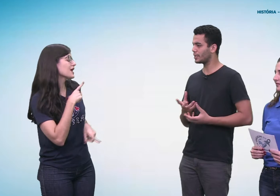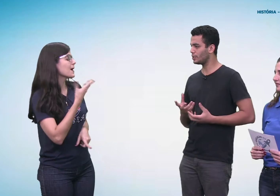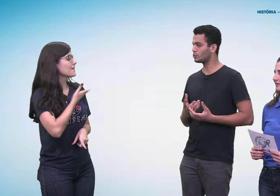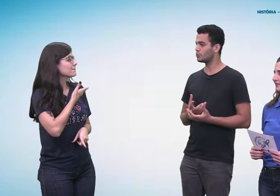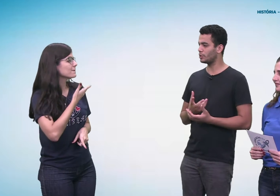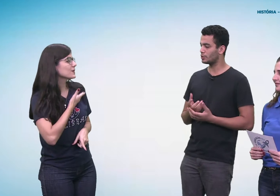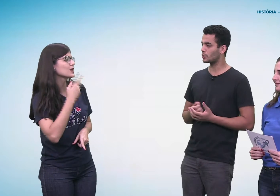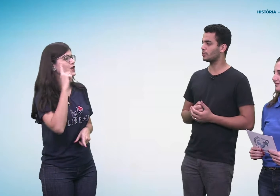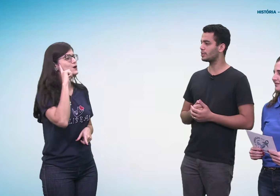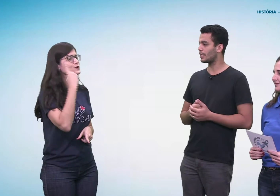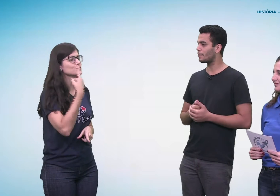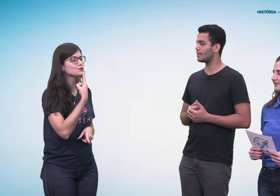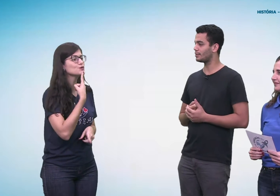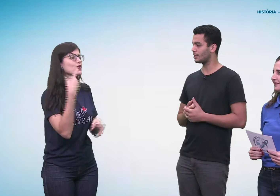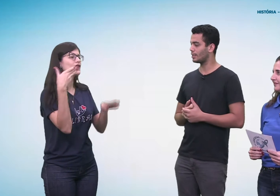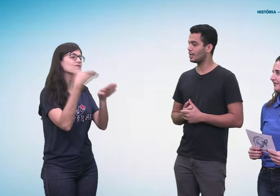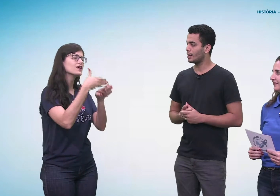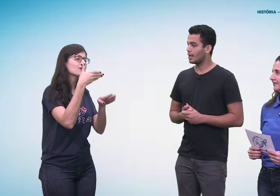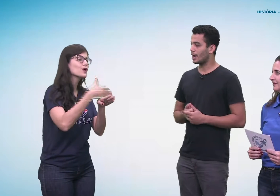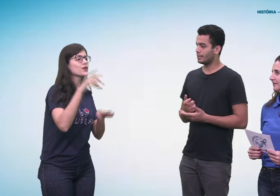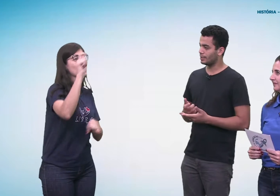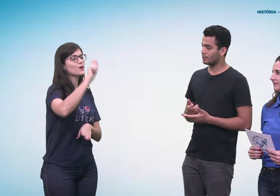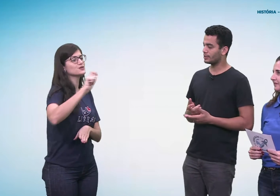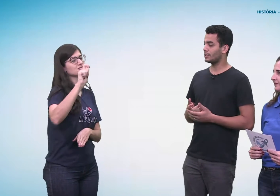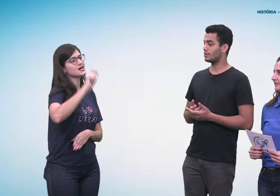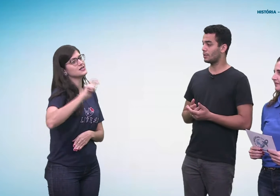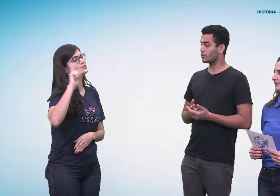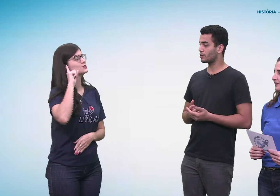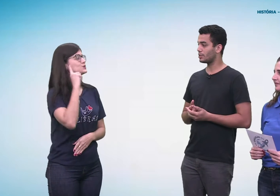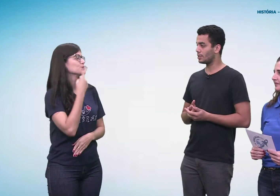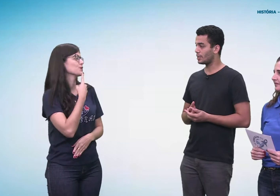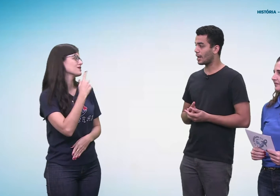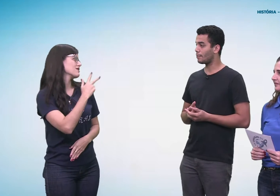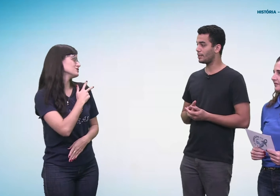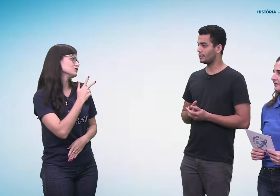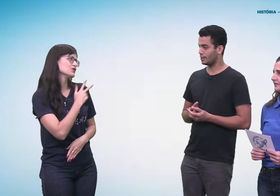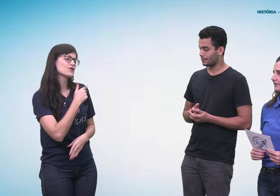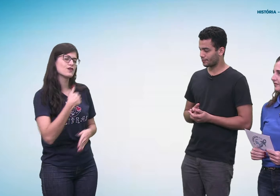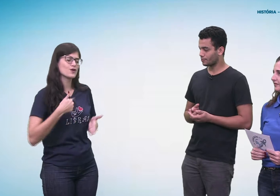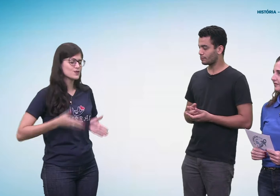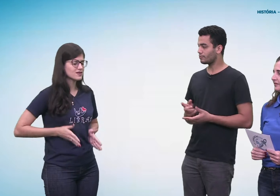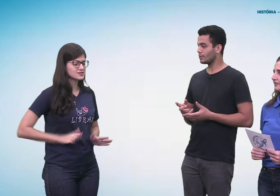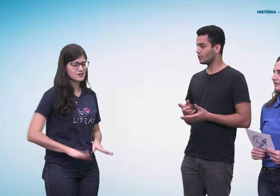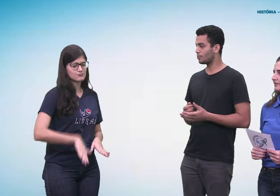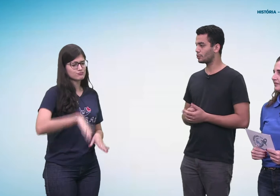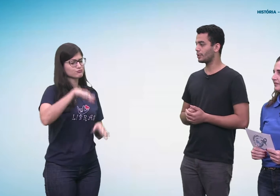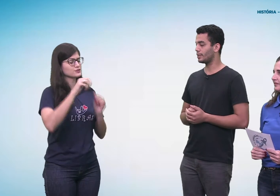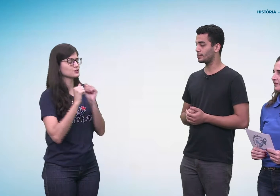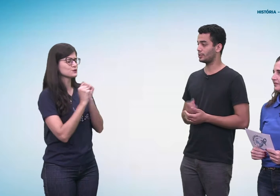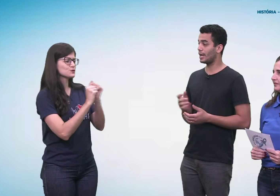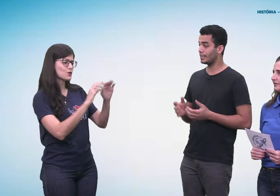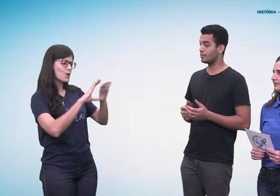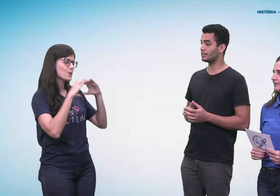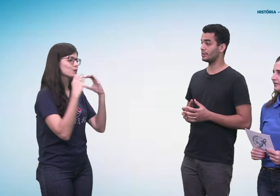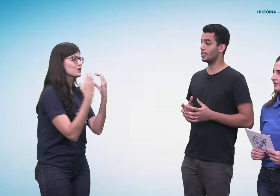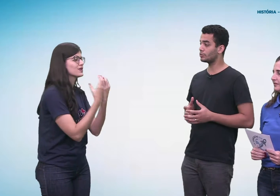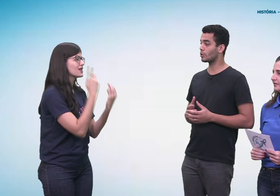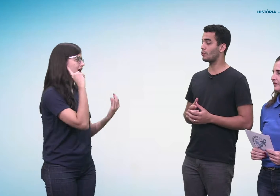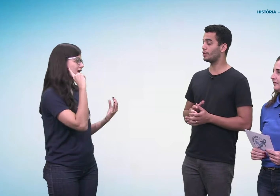adquirindo tudo isso, consegui aprender a Libras e também consegui aprender o português. Já a Libras dentro da